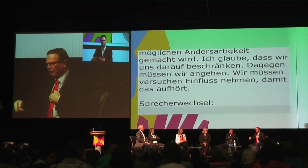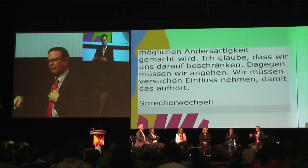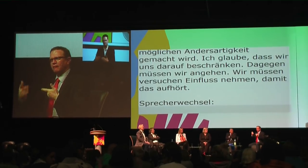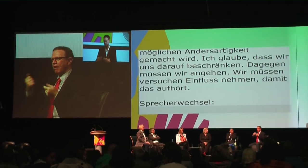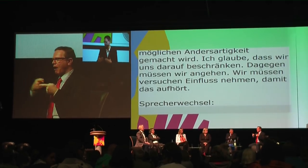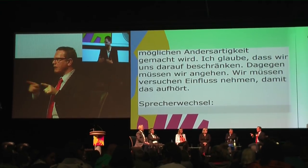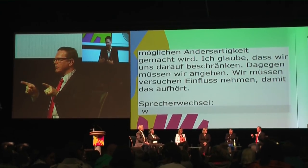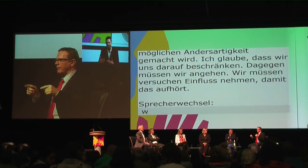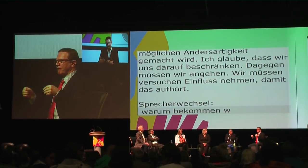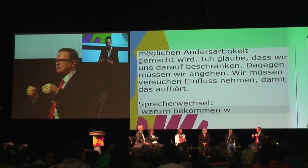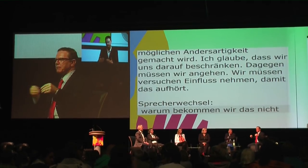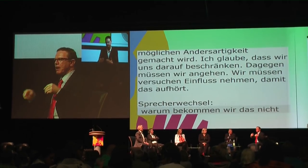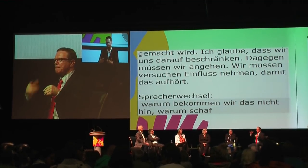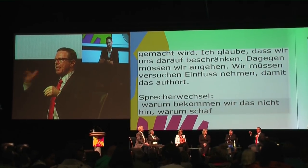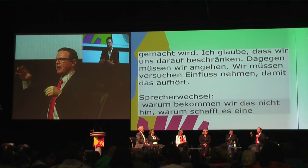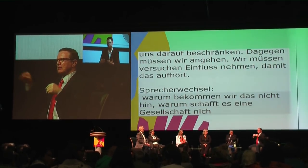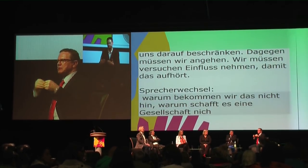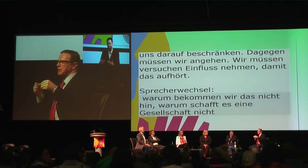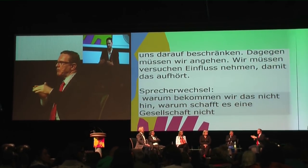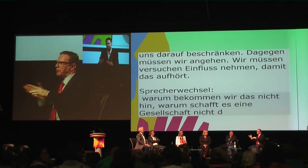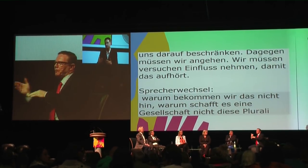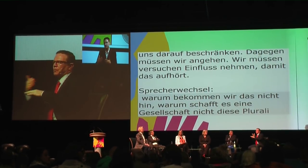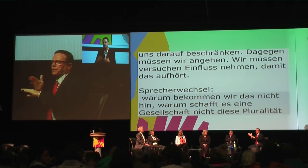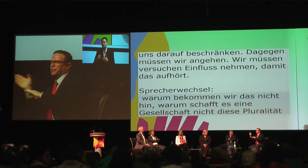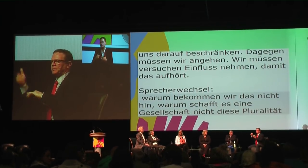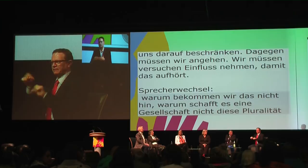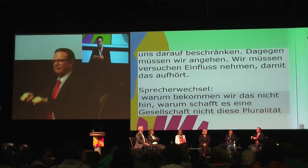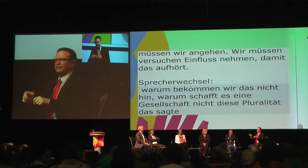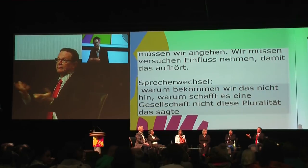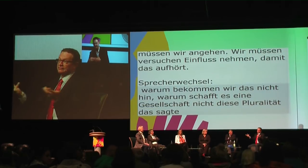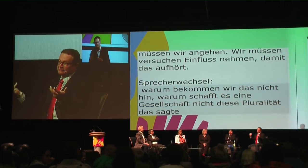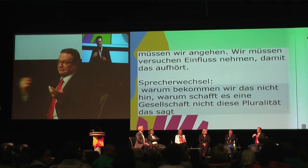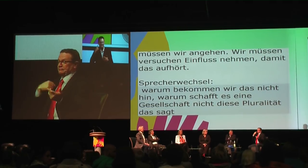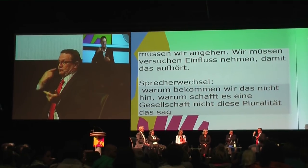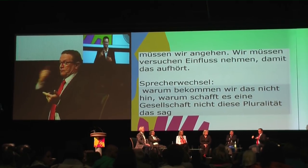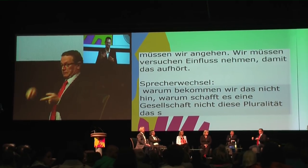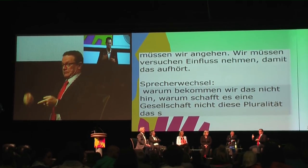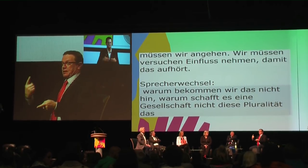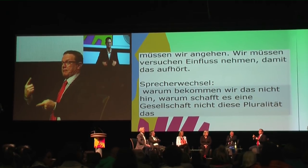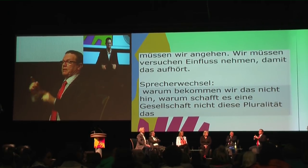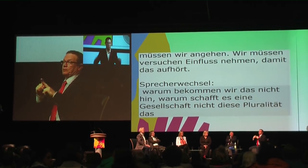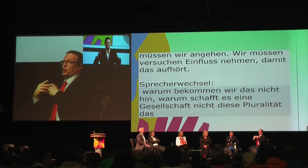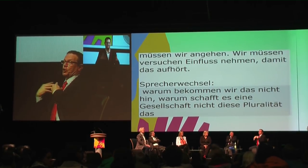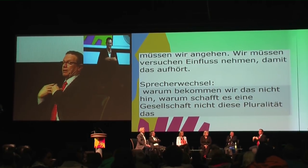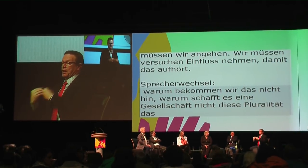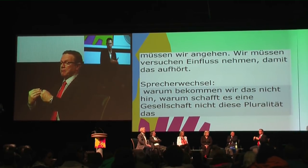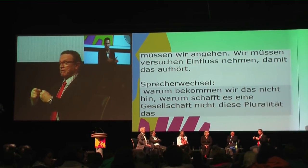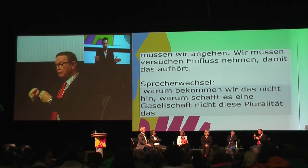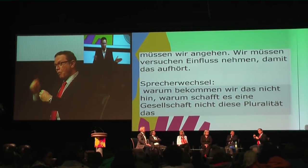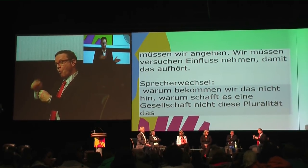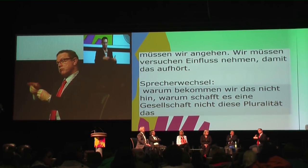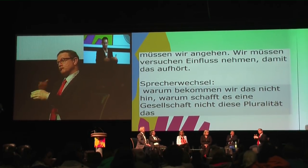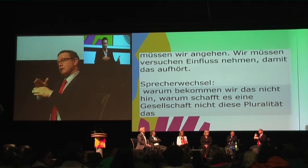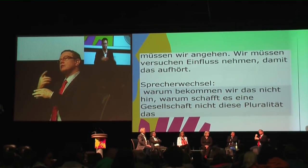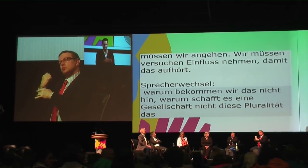Ich glaube, das macht die Stärke einer Gesellschaft aus. Es flexibilisiert sie. Es gibt ihr die Kraft, mit